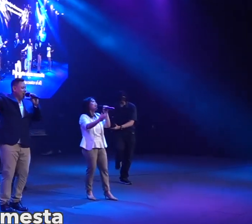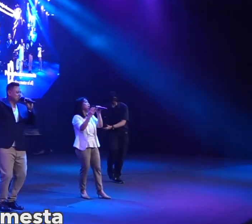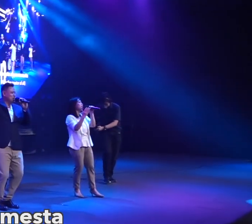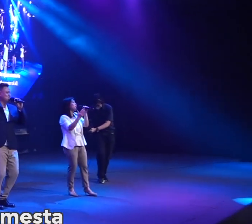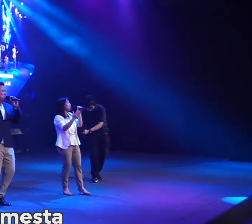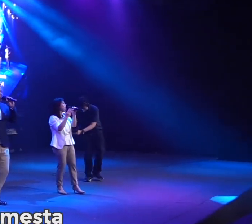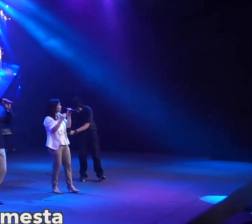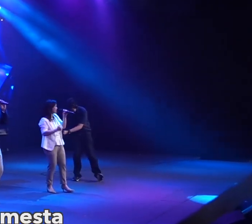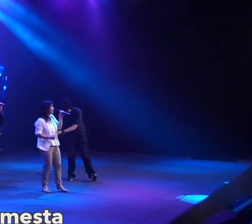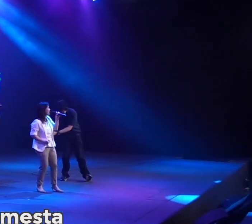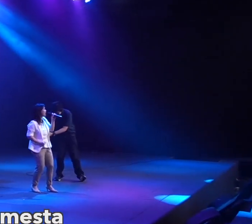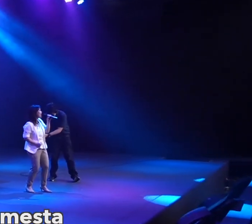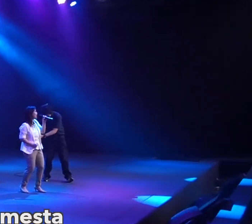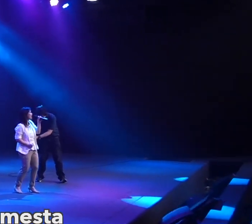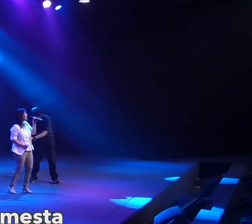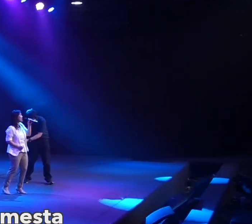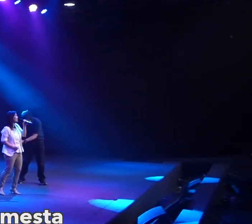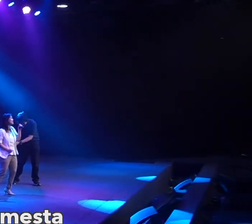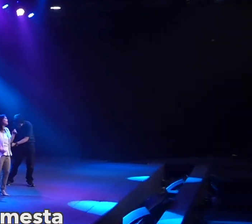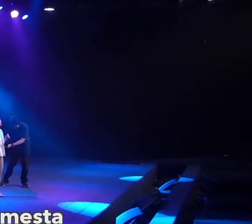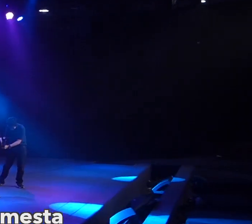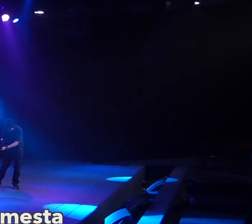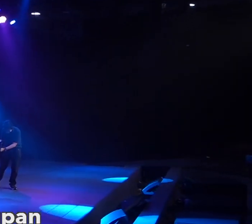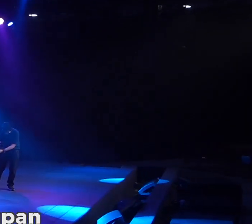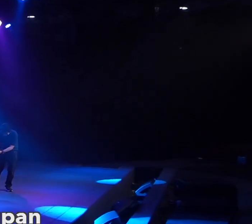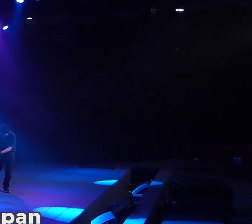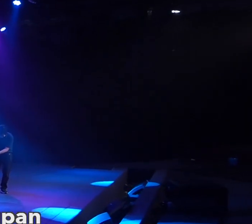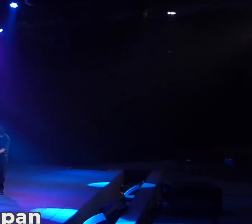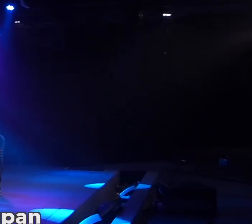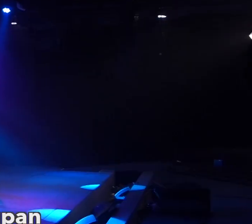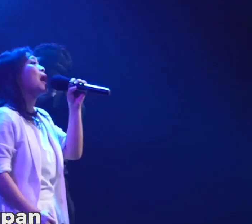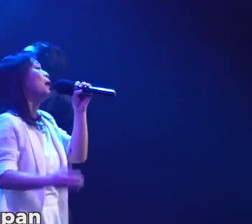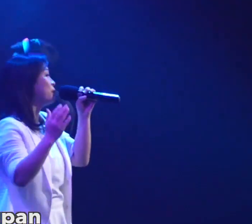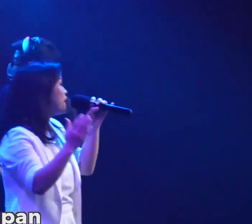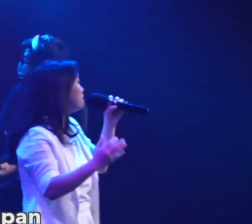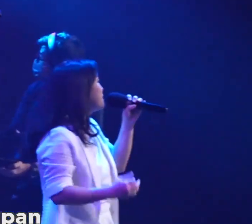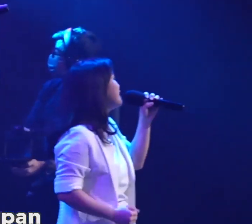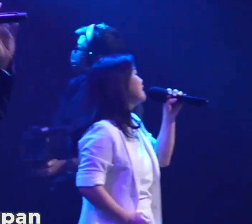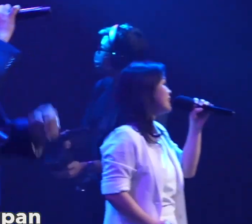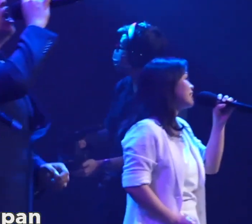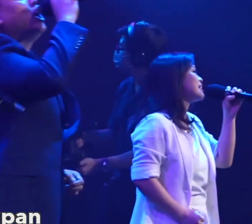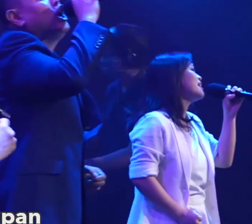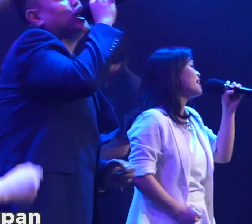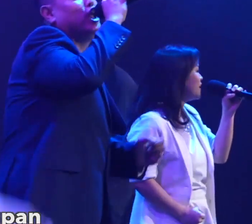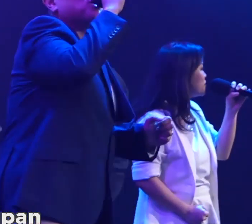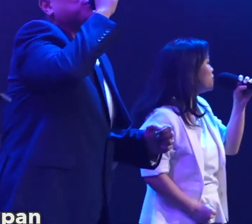pencipta alam semesta, pemilik kehidupan,